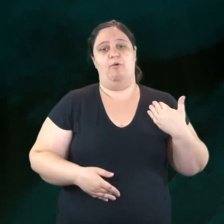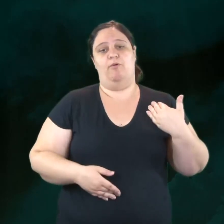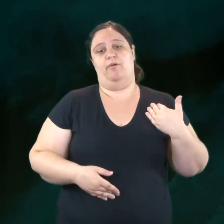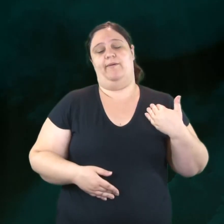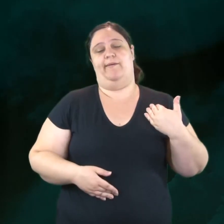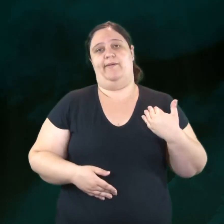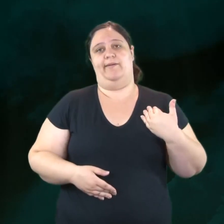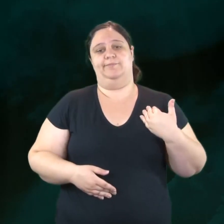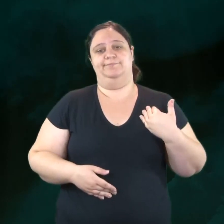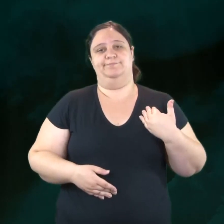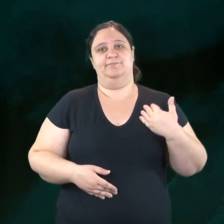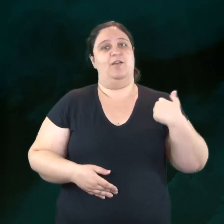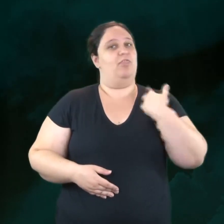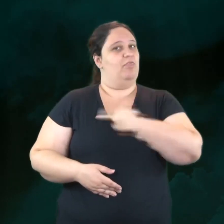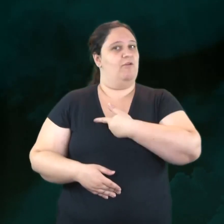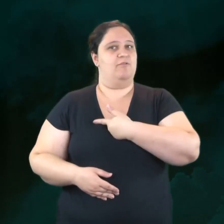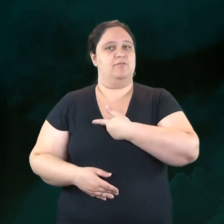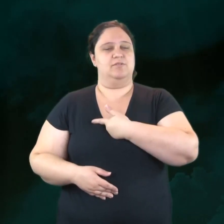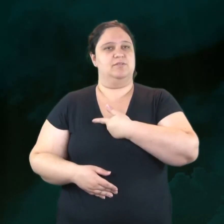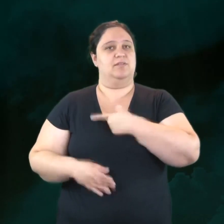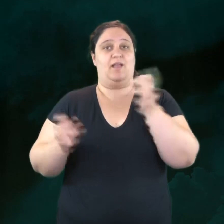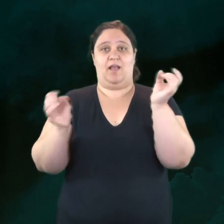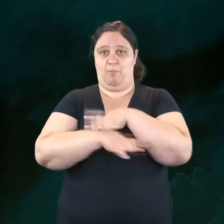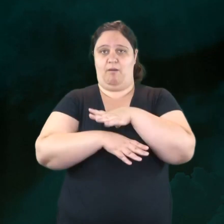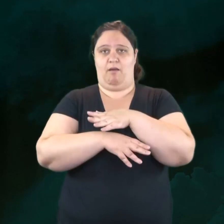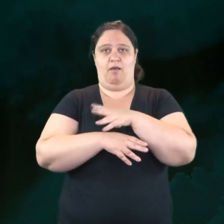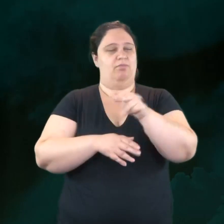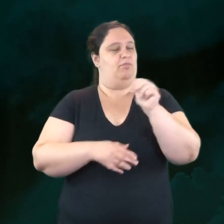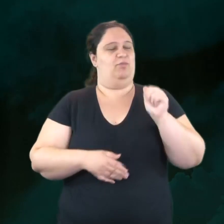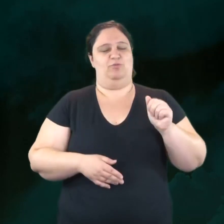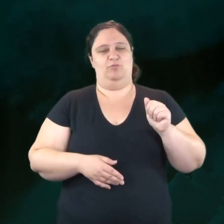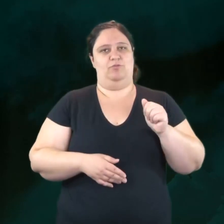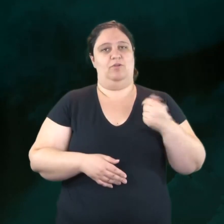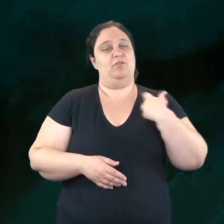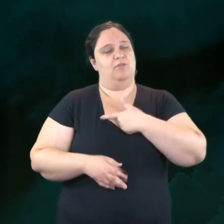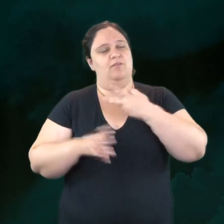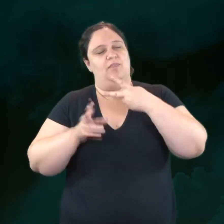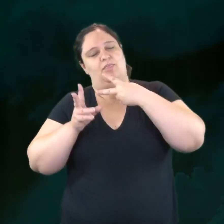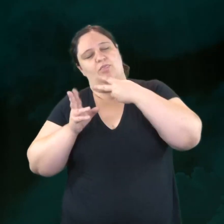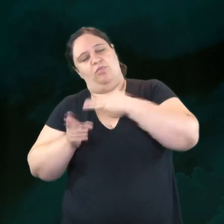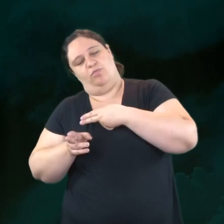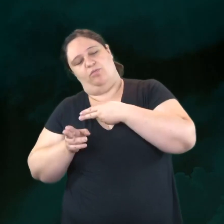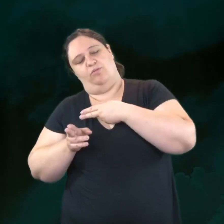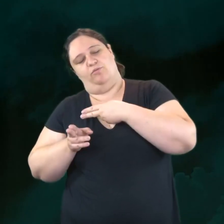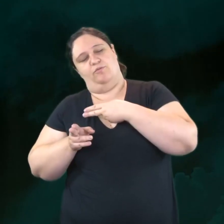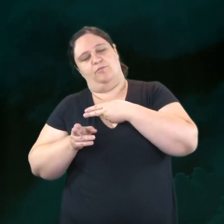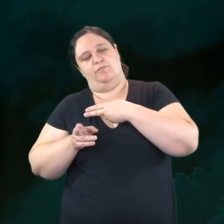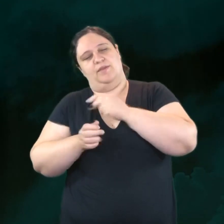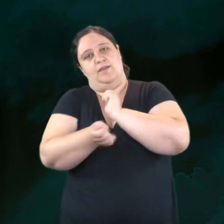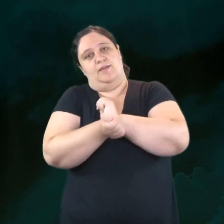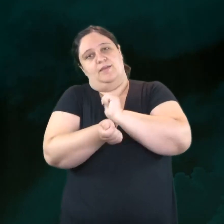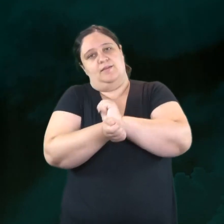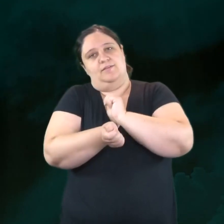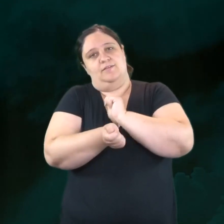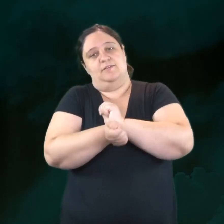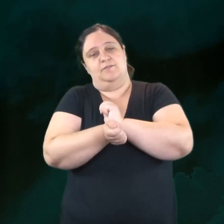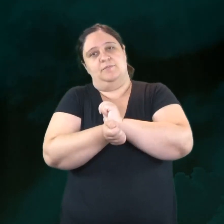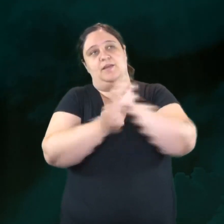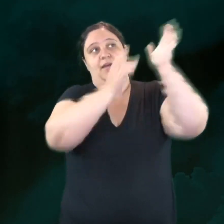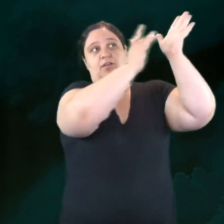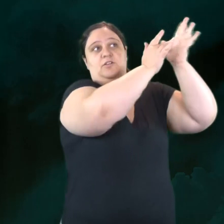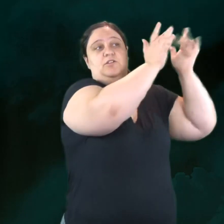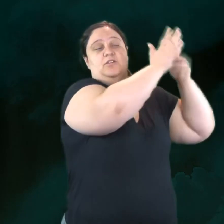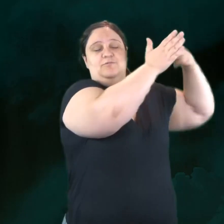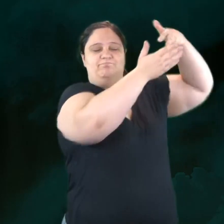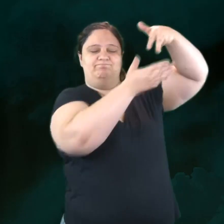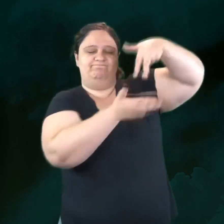prazo, irmãos, não perca a esperança. Nós vamos dormir, aguardar, né, o dia do Senhor